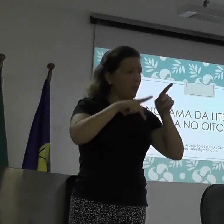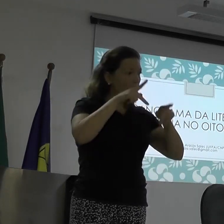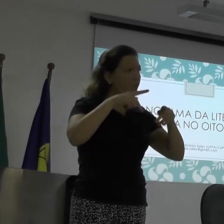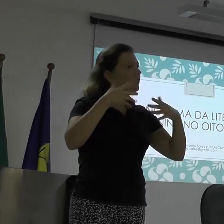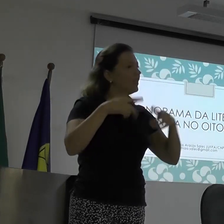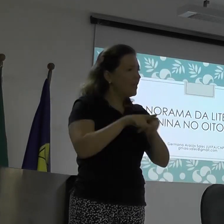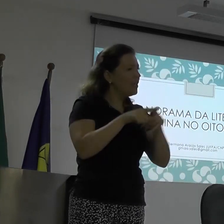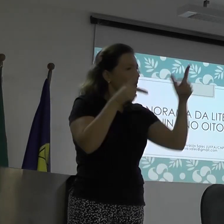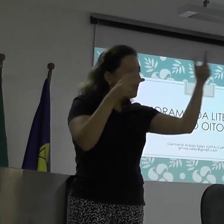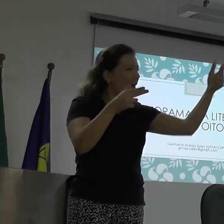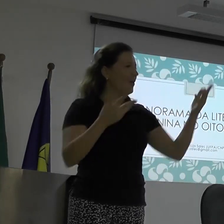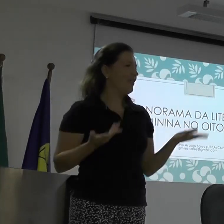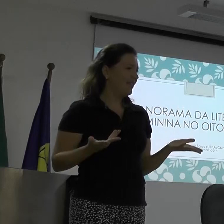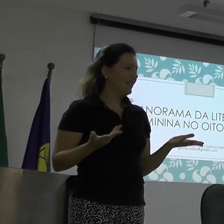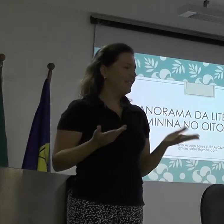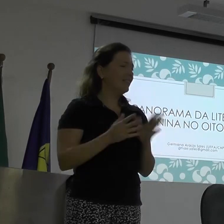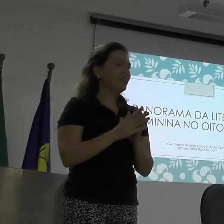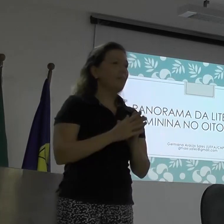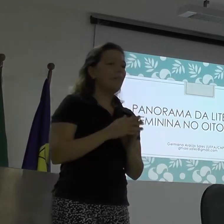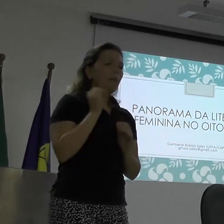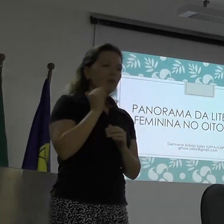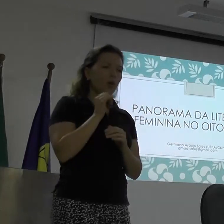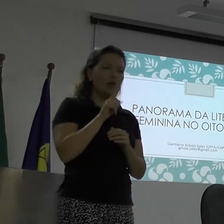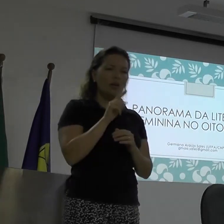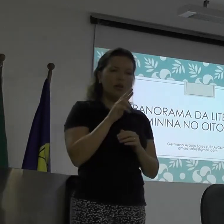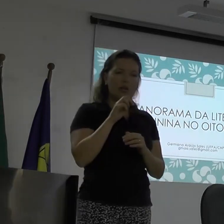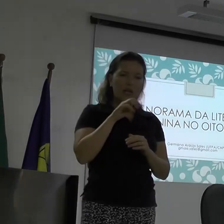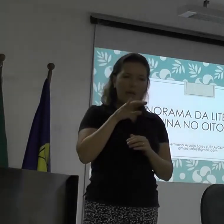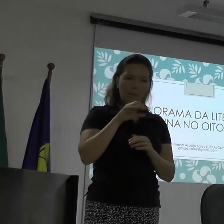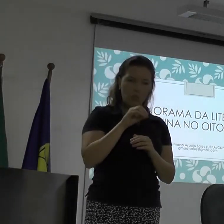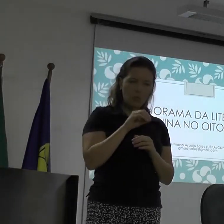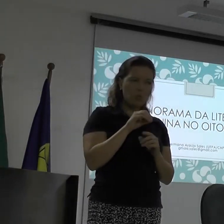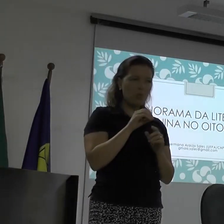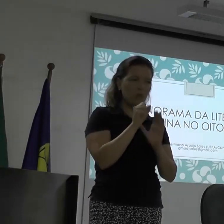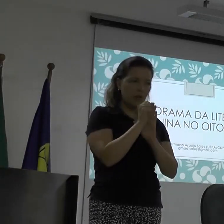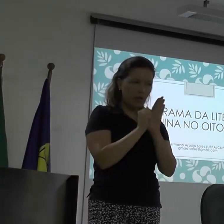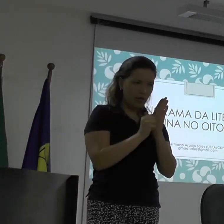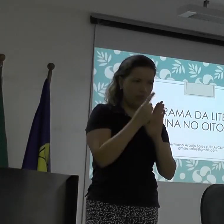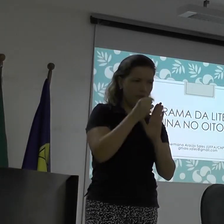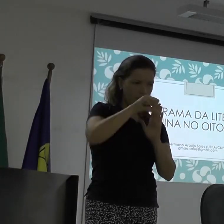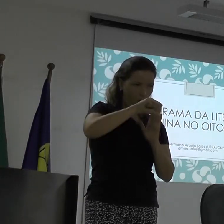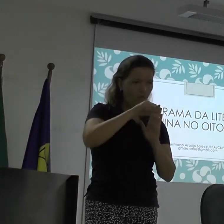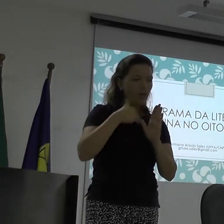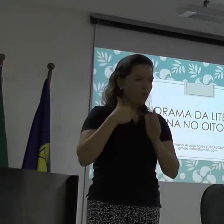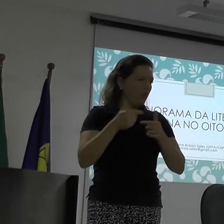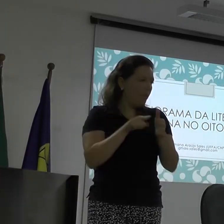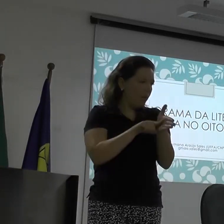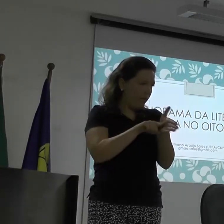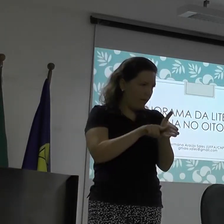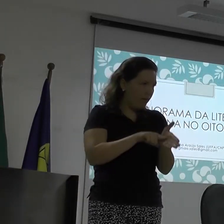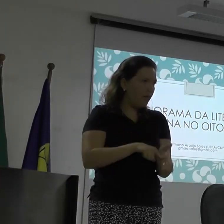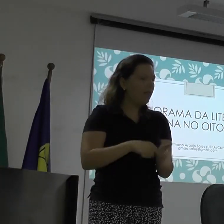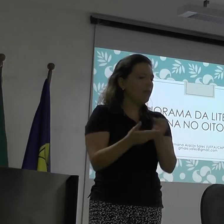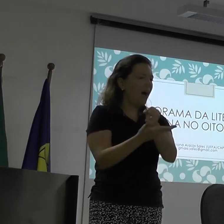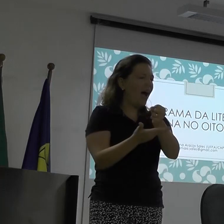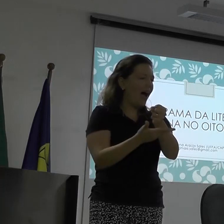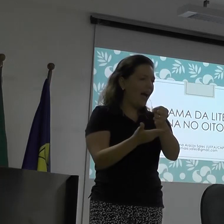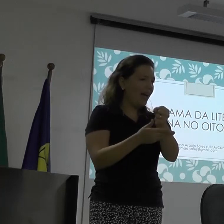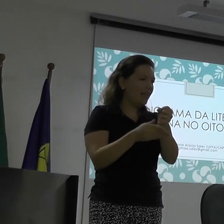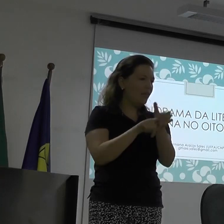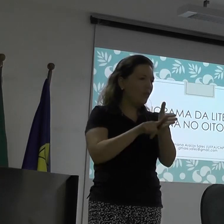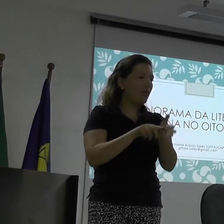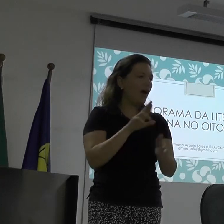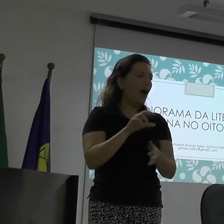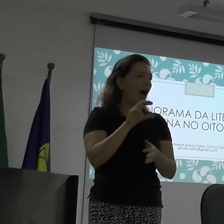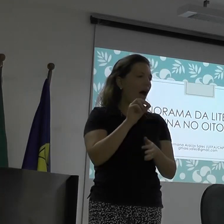Literário Português, que é um outro acervo com o qual eu trabalho, que é um acervo de fontes primárias, porque são obras